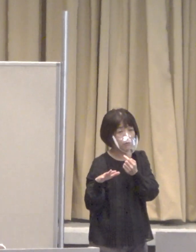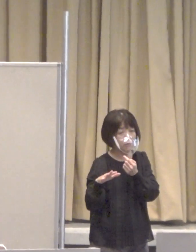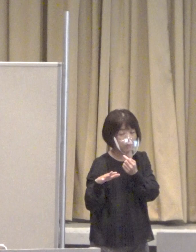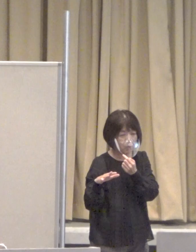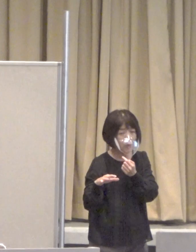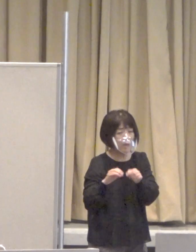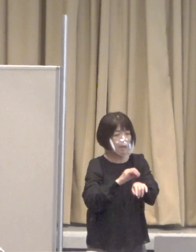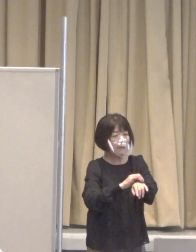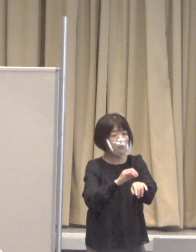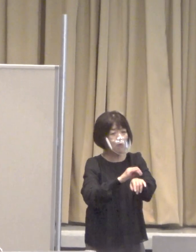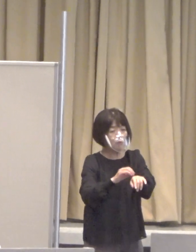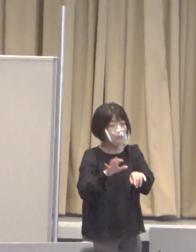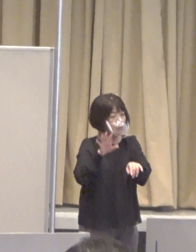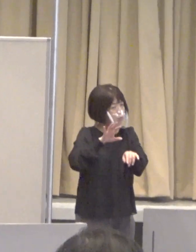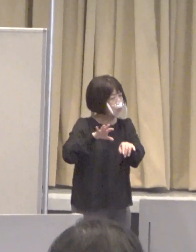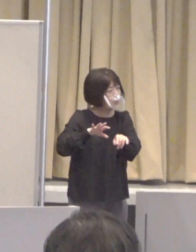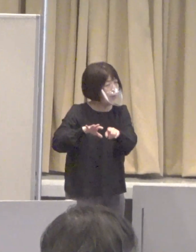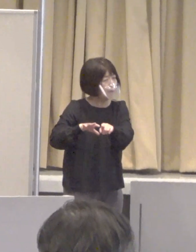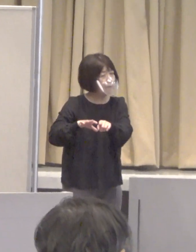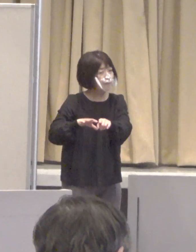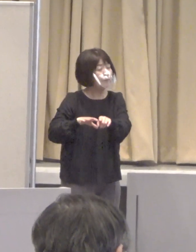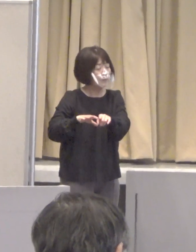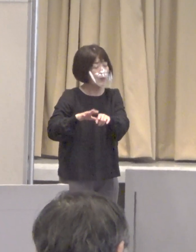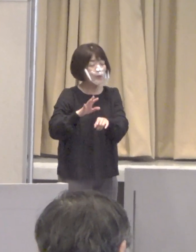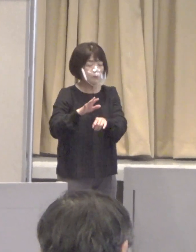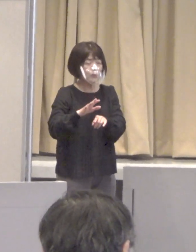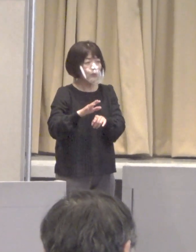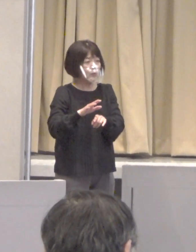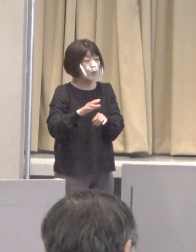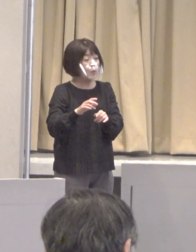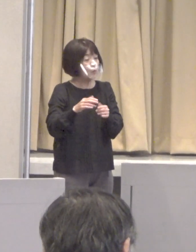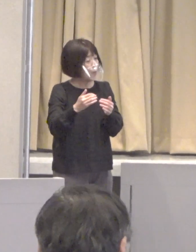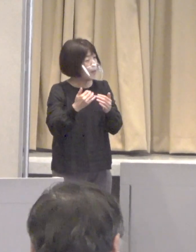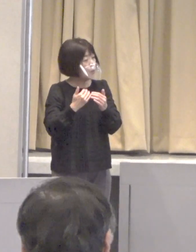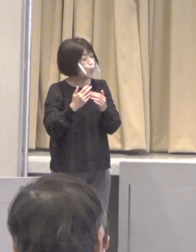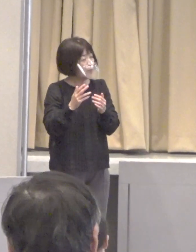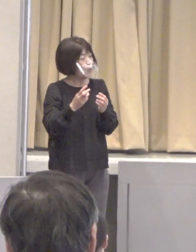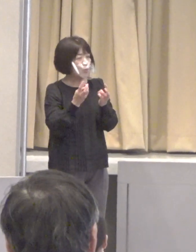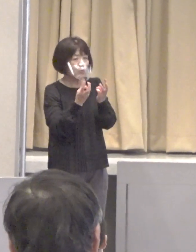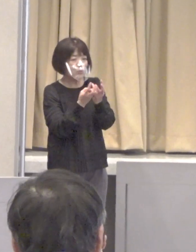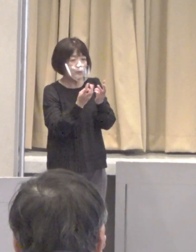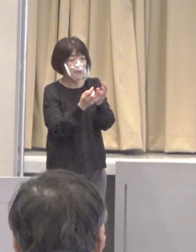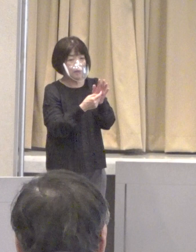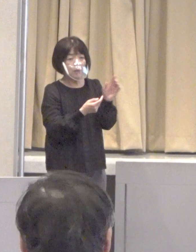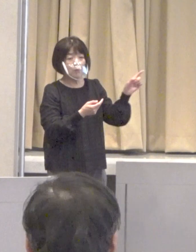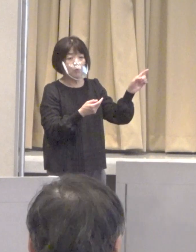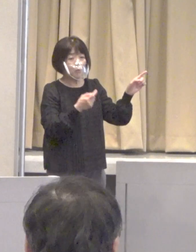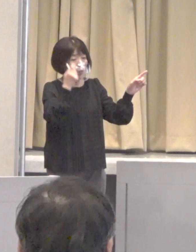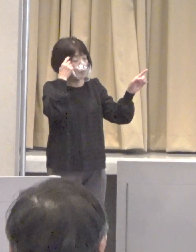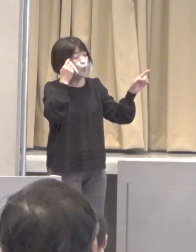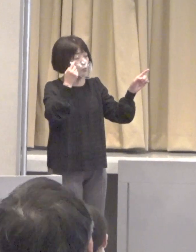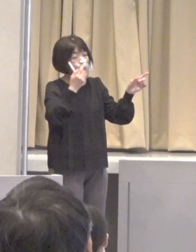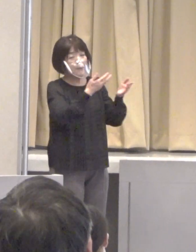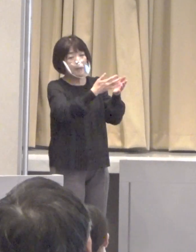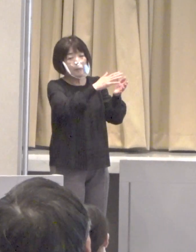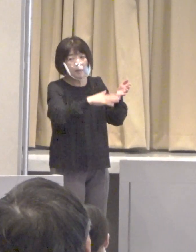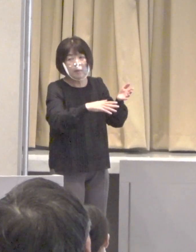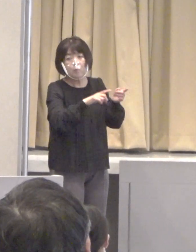こう良くなるというところで、多分こういう数字になってきてるんじゃないかなとは思われるんですが、データ的にはこういうふうになっております